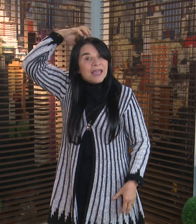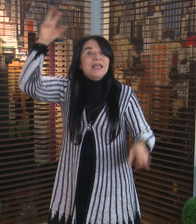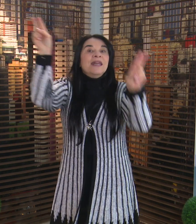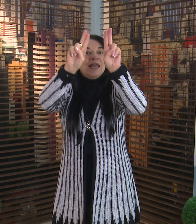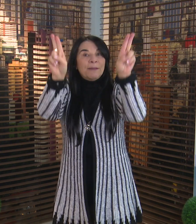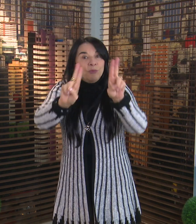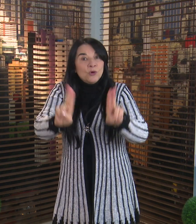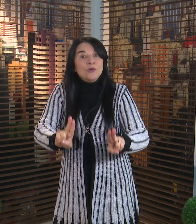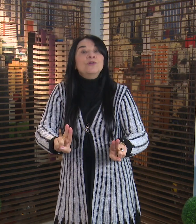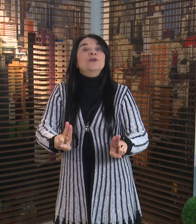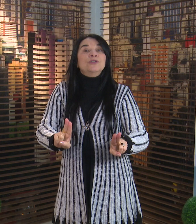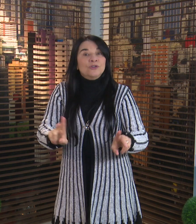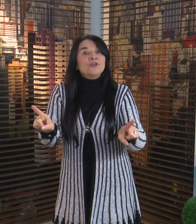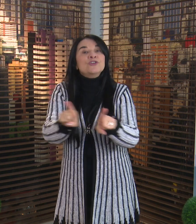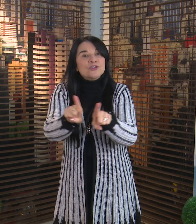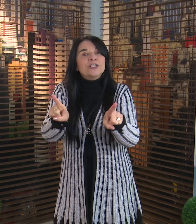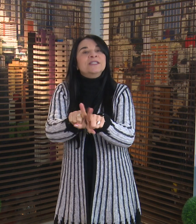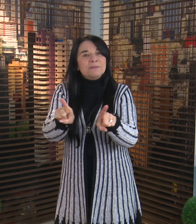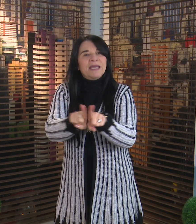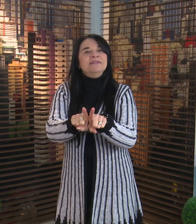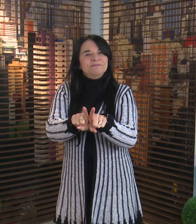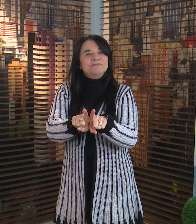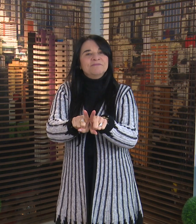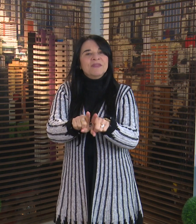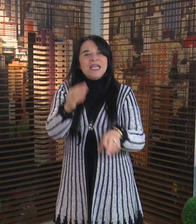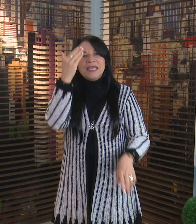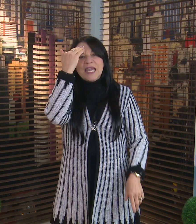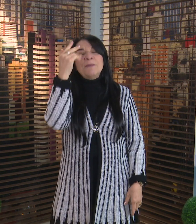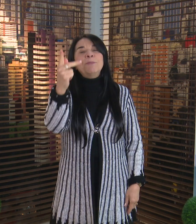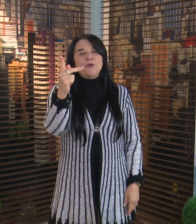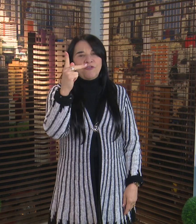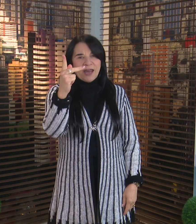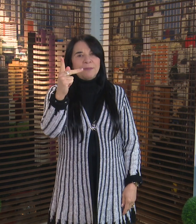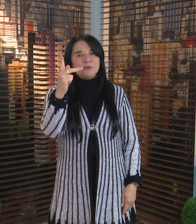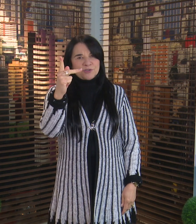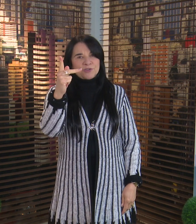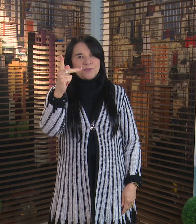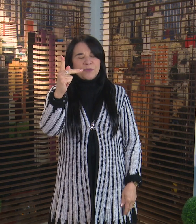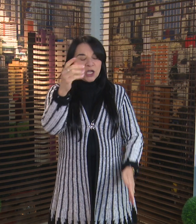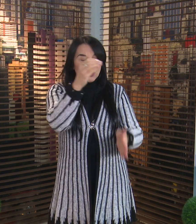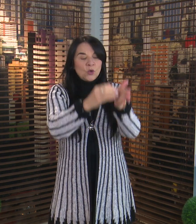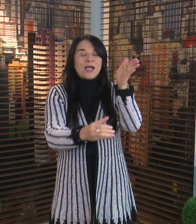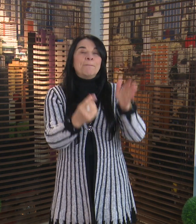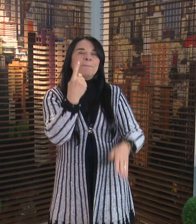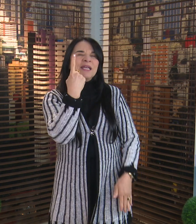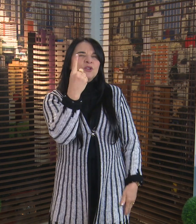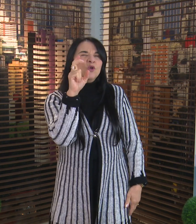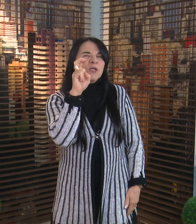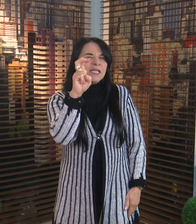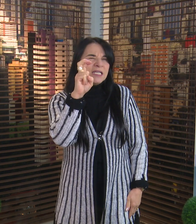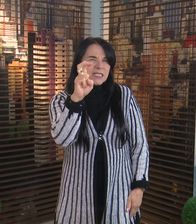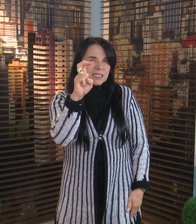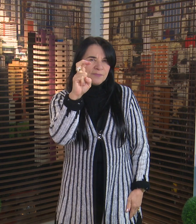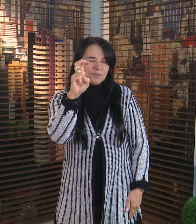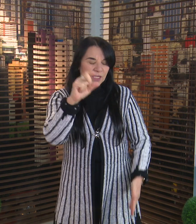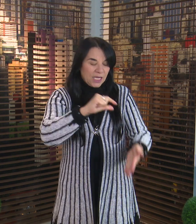rei Nabucodonosor também. E em Provérbios, no capítulo 15 e